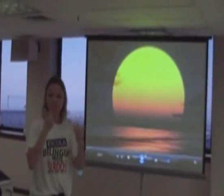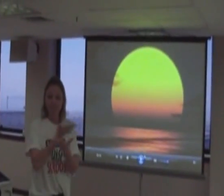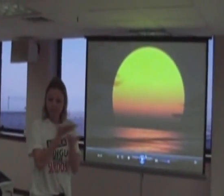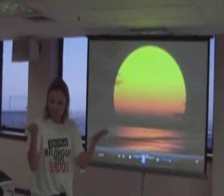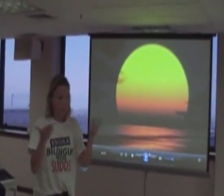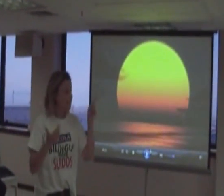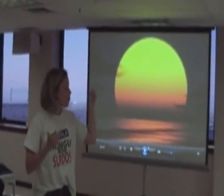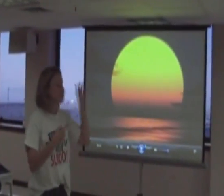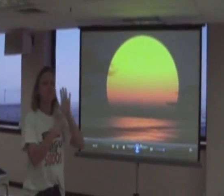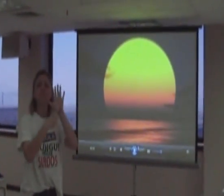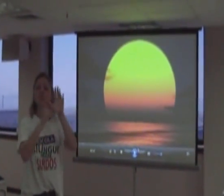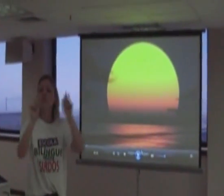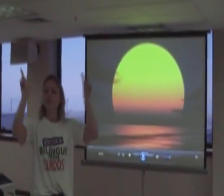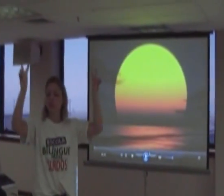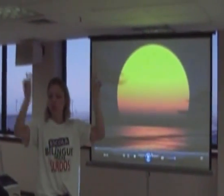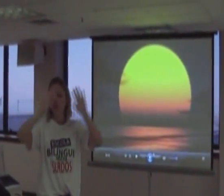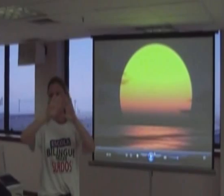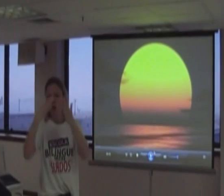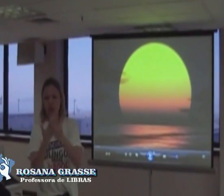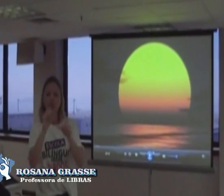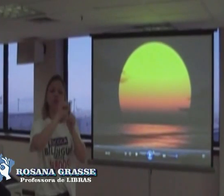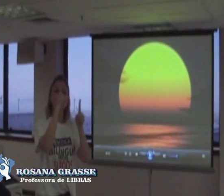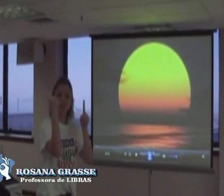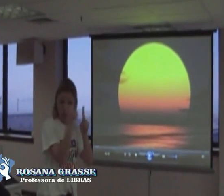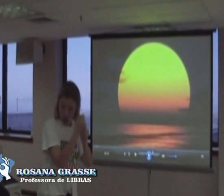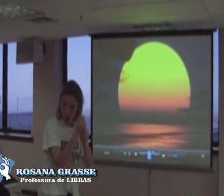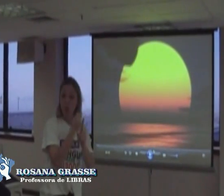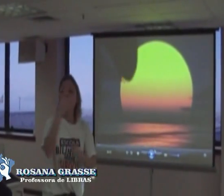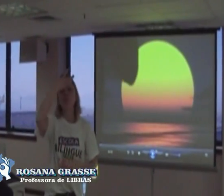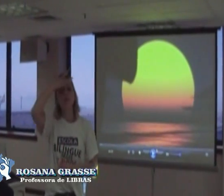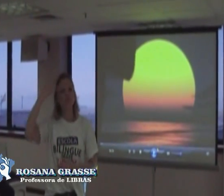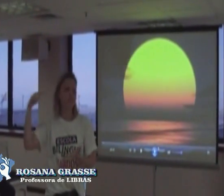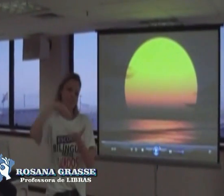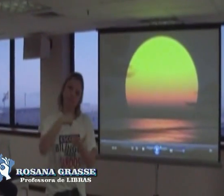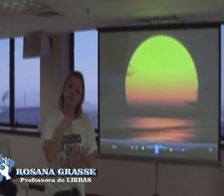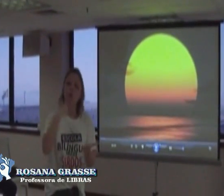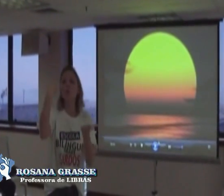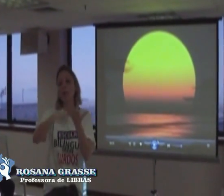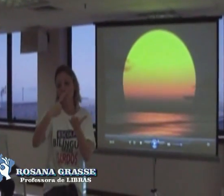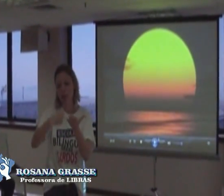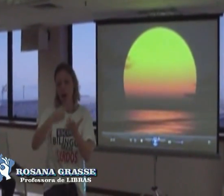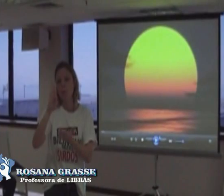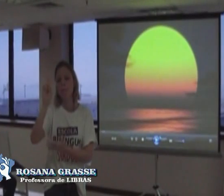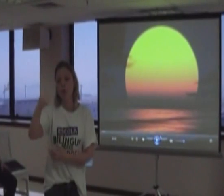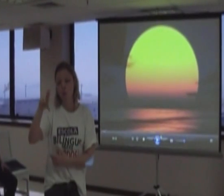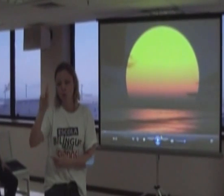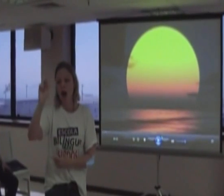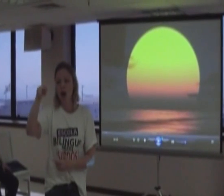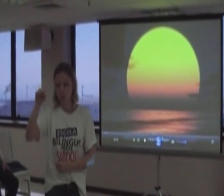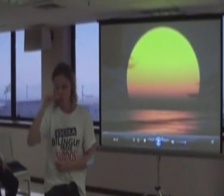Bom dia a todos. Esse vídeo vai estar apresentando como tema Sociedade e Escola. Infelizmente, a pessoa que está analisando